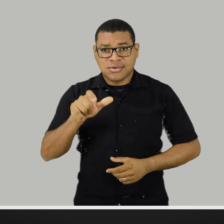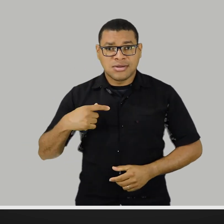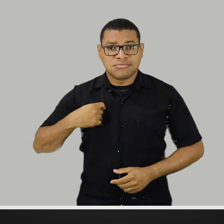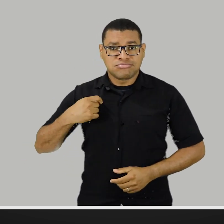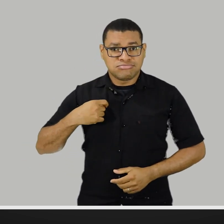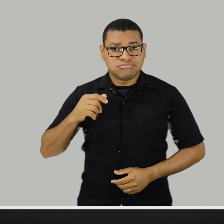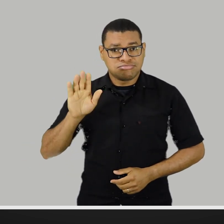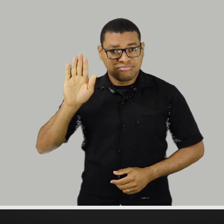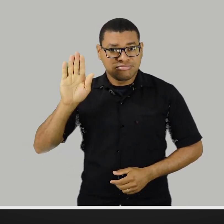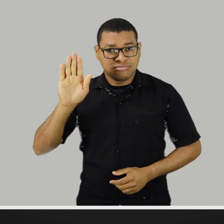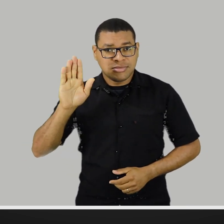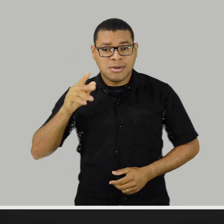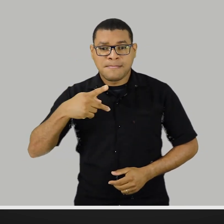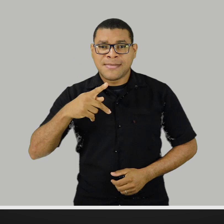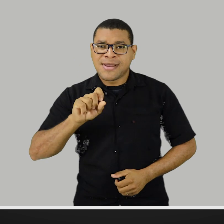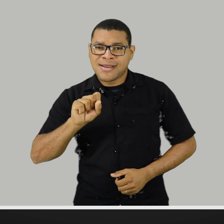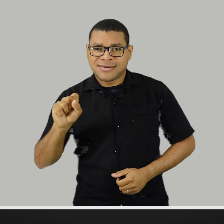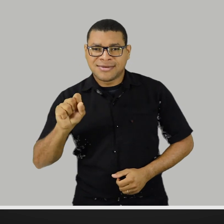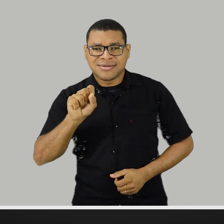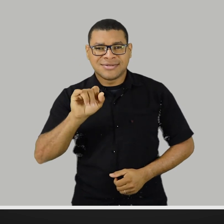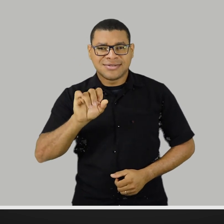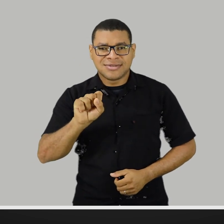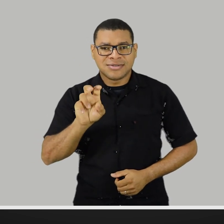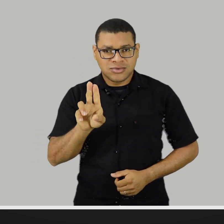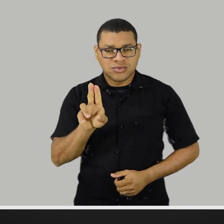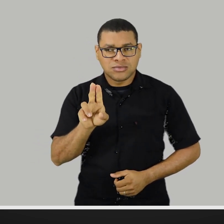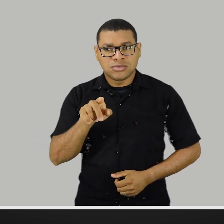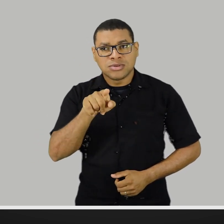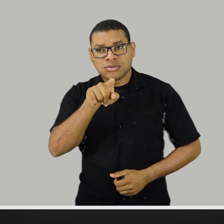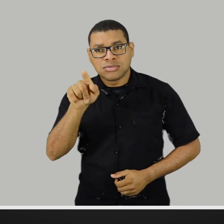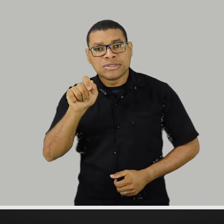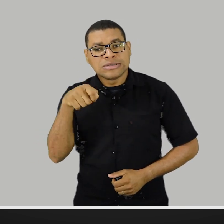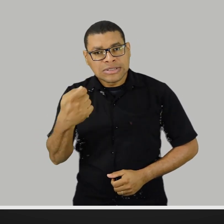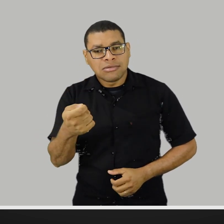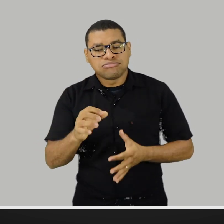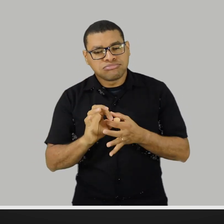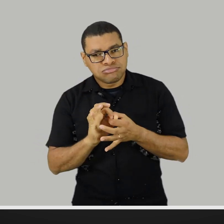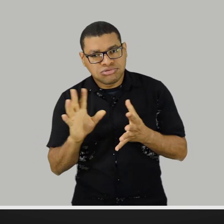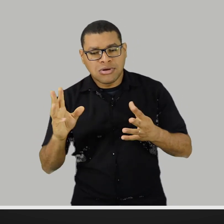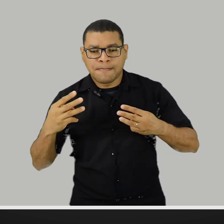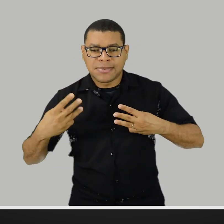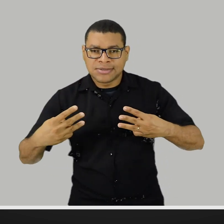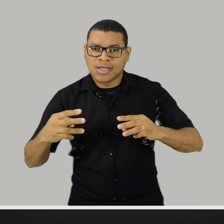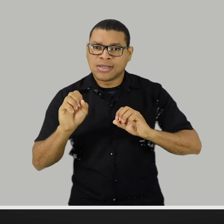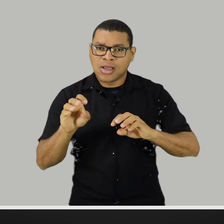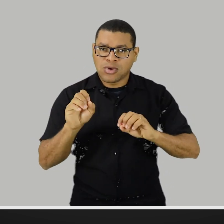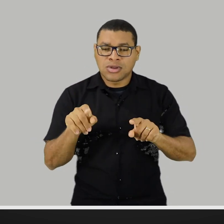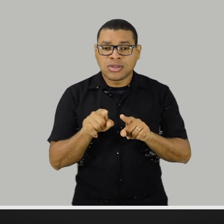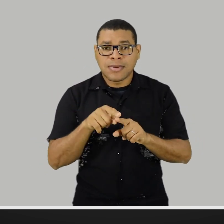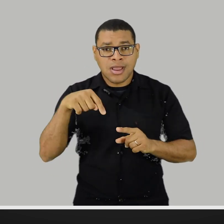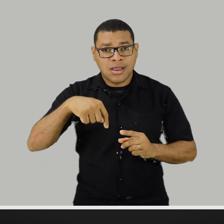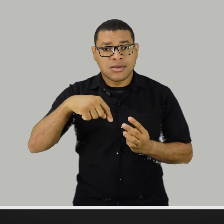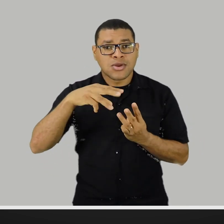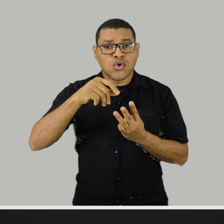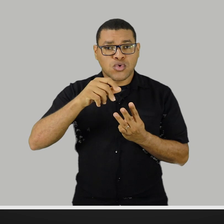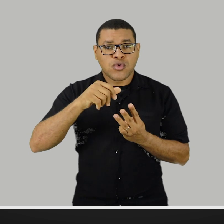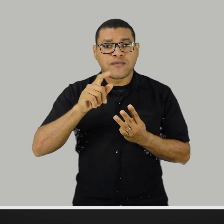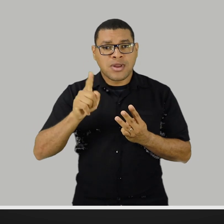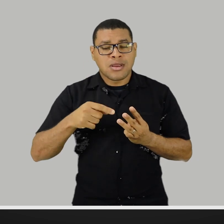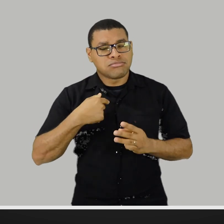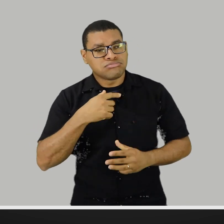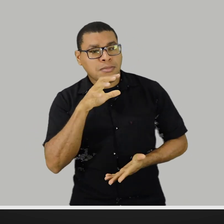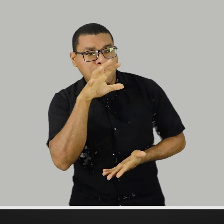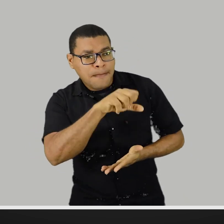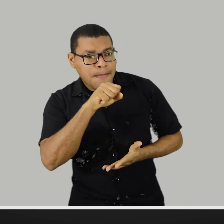candidato nos processos seletivos do siso autoriza utilização pelo Ministério da Educação e pela Universidade Federal de Sergipe